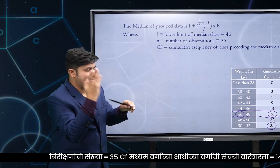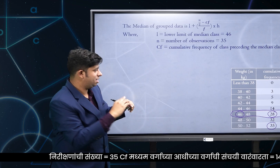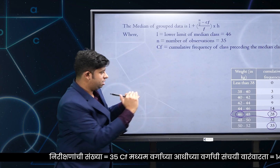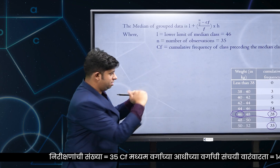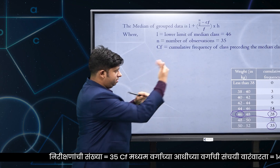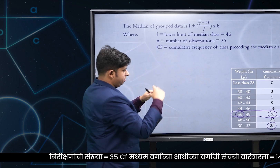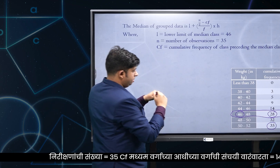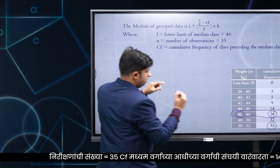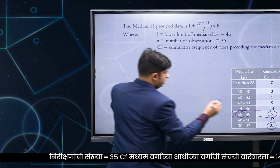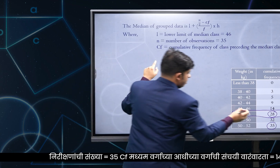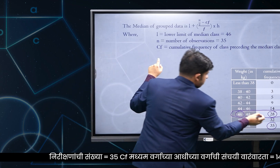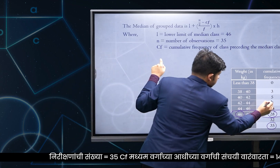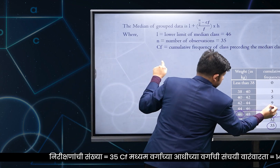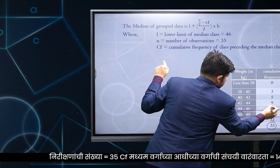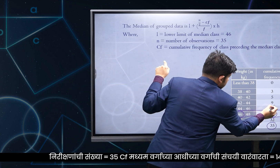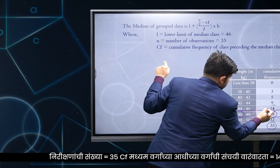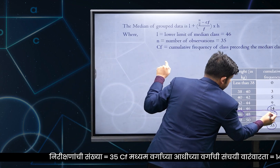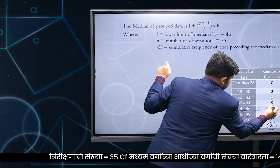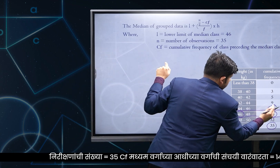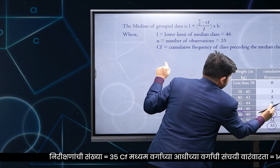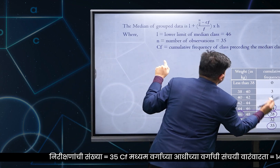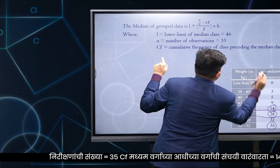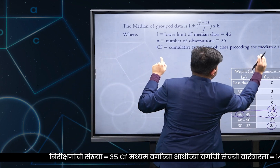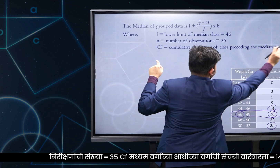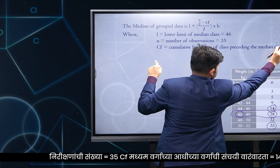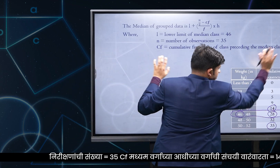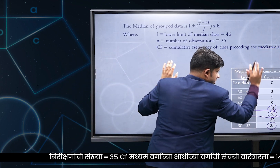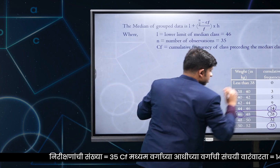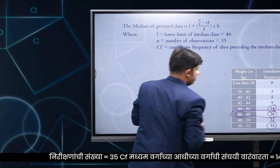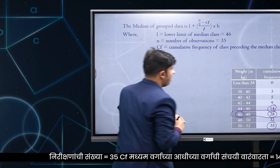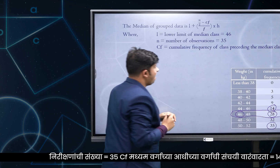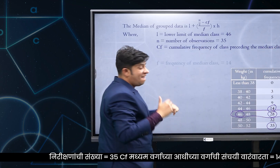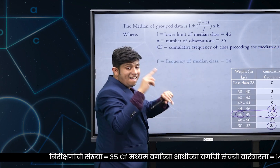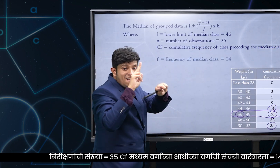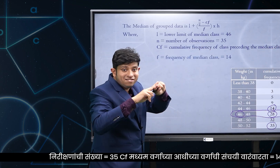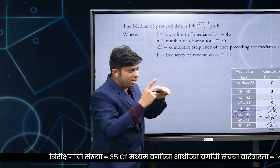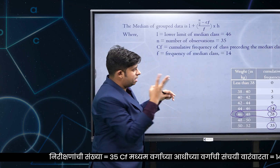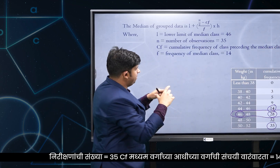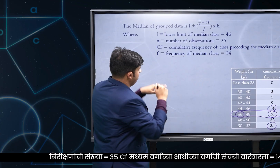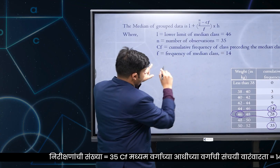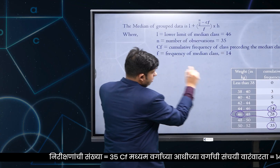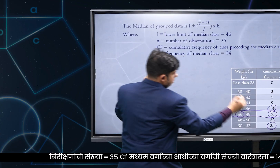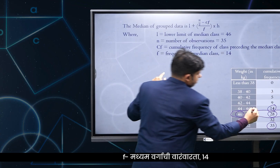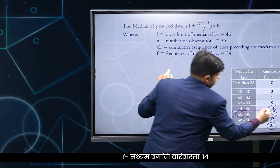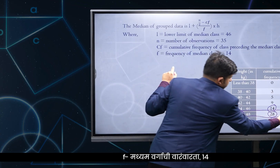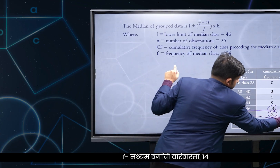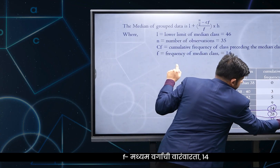निरीक्षणांची संख्या बरोबर 35 CF. मध्यम वर्गाच्या आधीच्या वर्गाची संचय वारंवारता बरोबर 14 F.